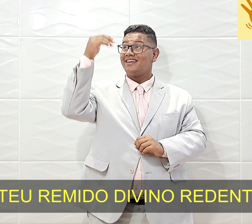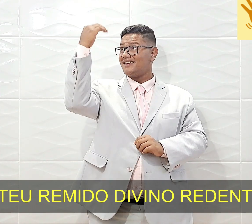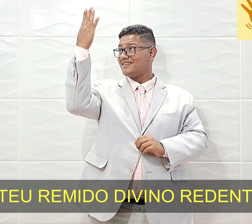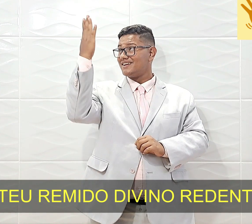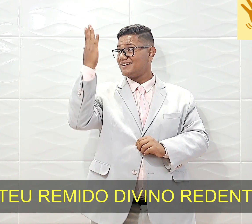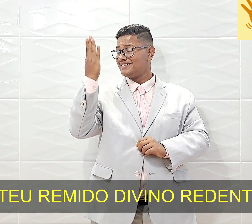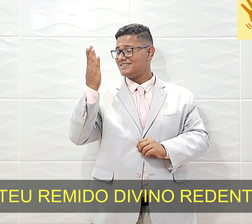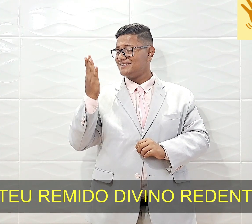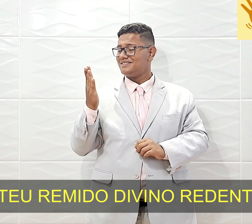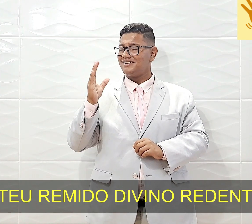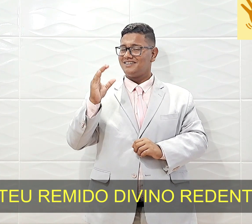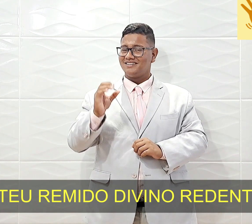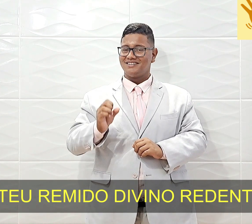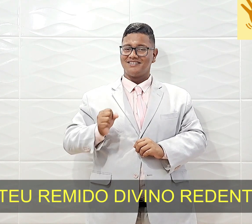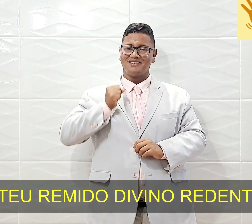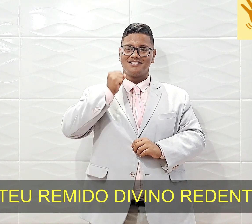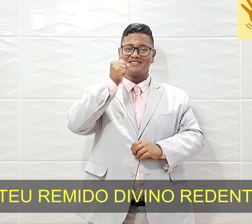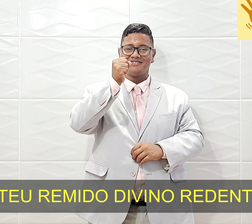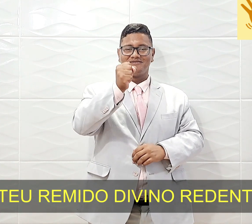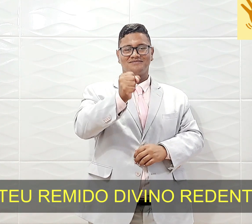divino Redentor